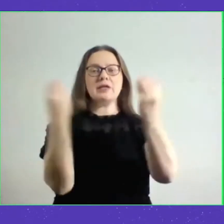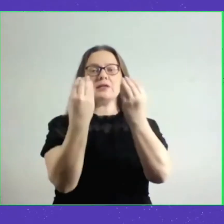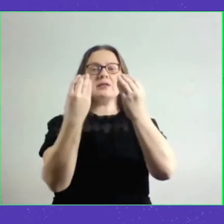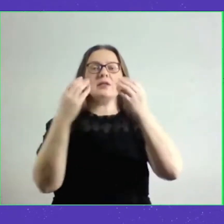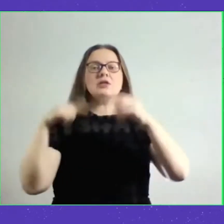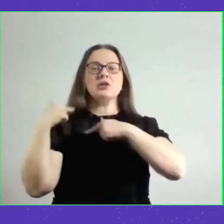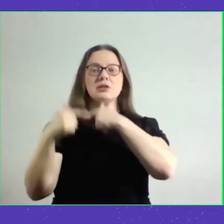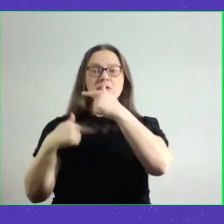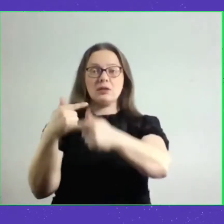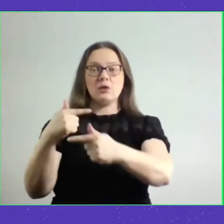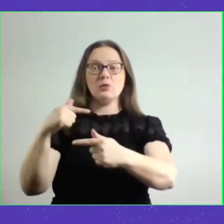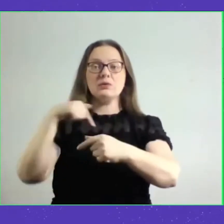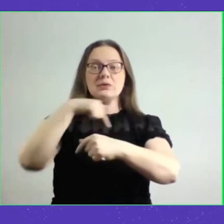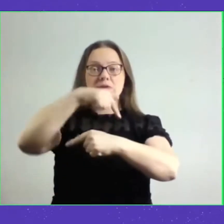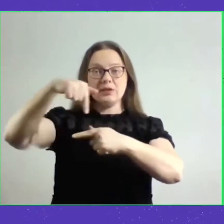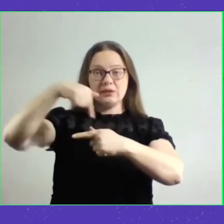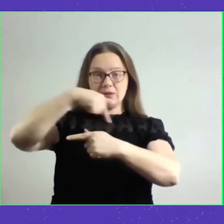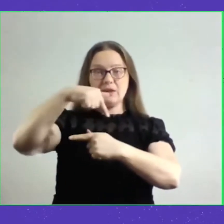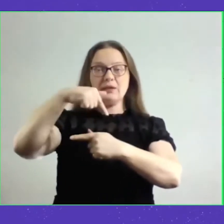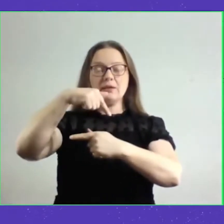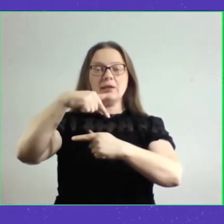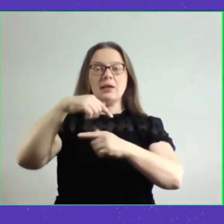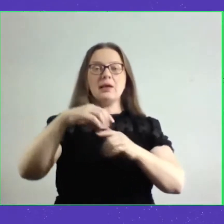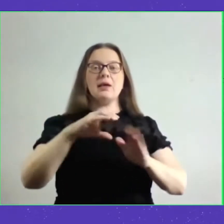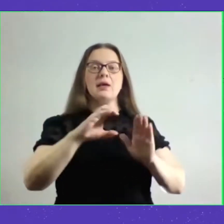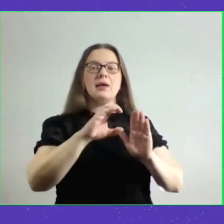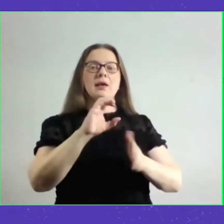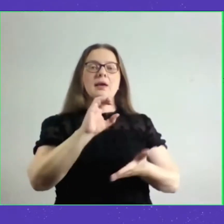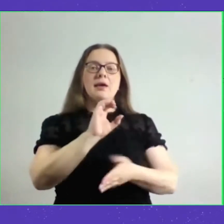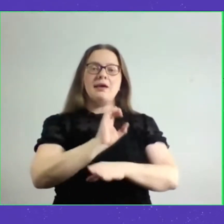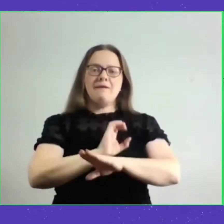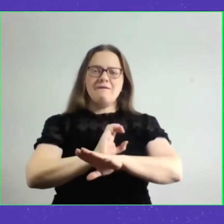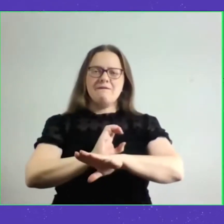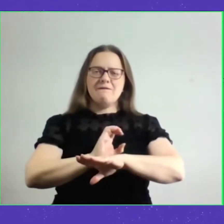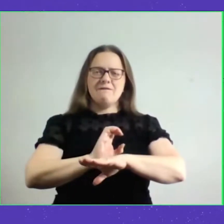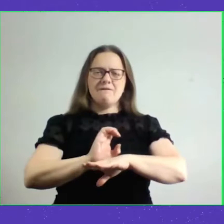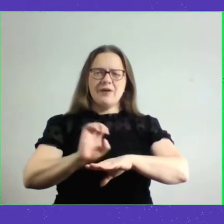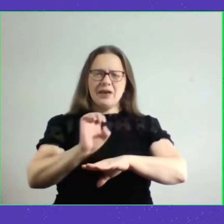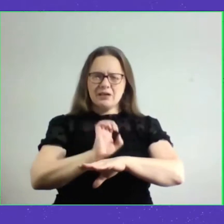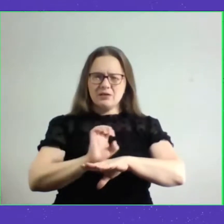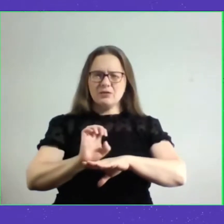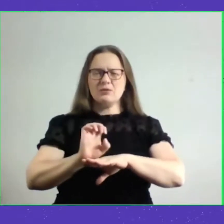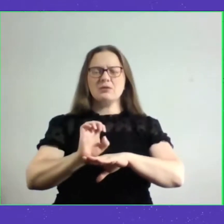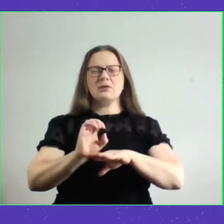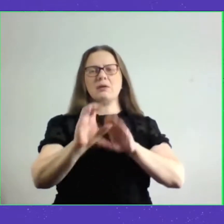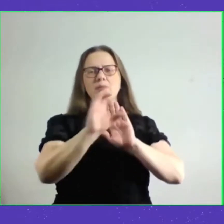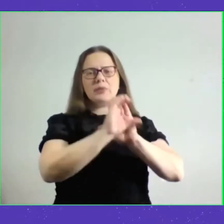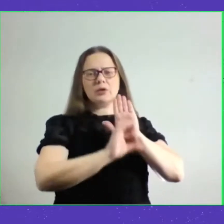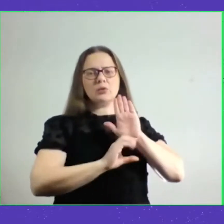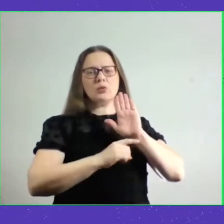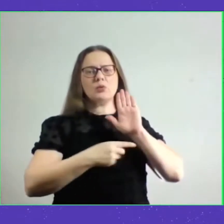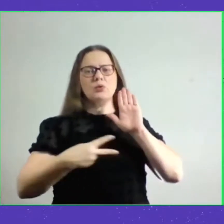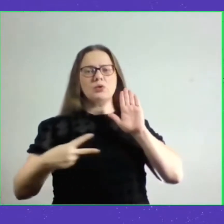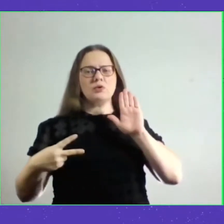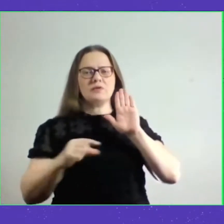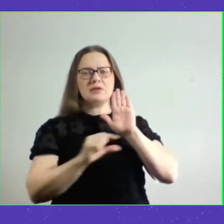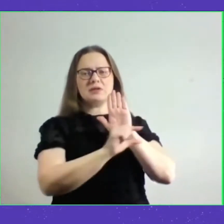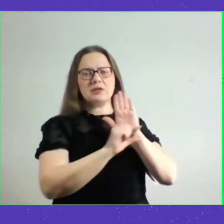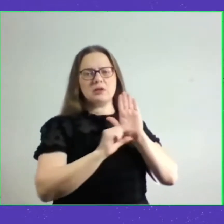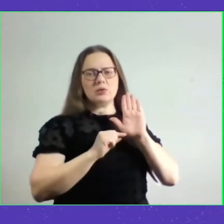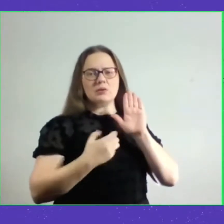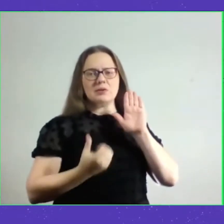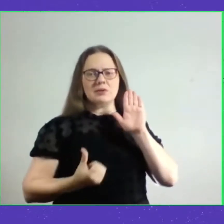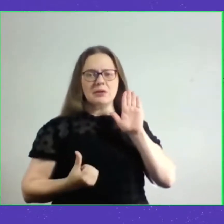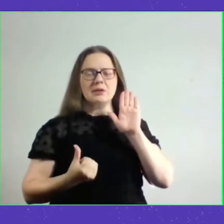capítulo 2, versículo 6, vamos dar uma olhadinha lá. Nós lemos